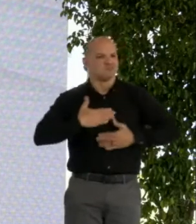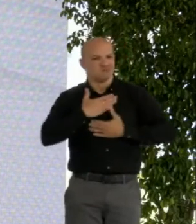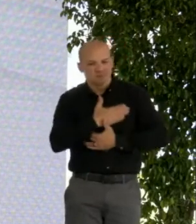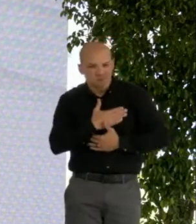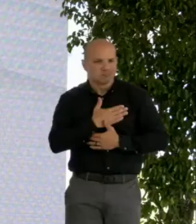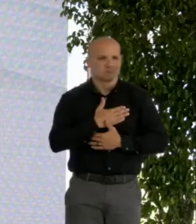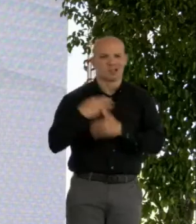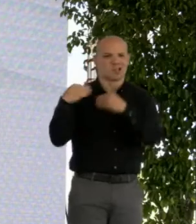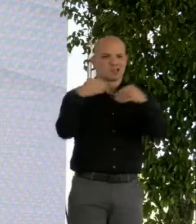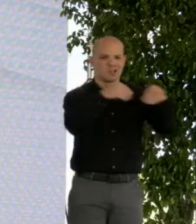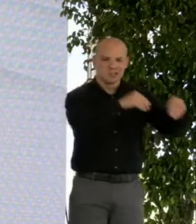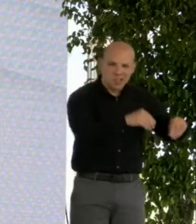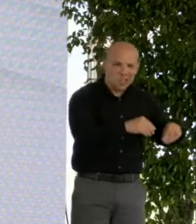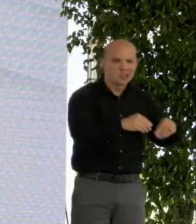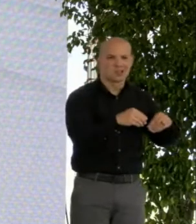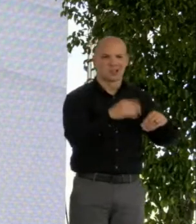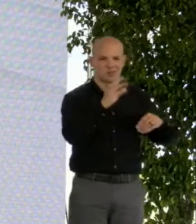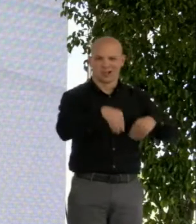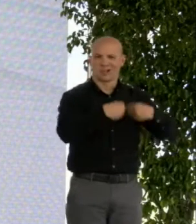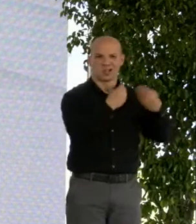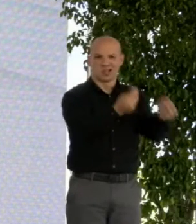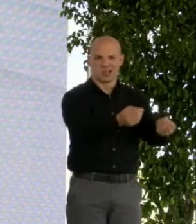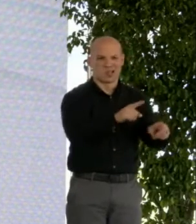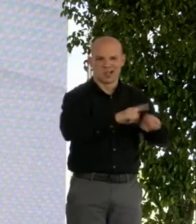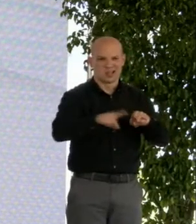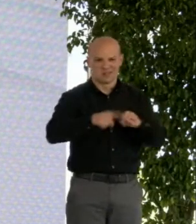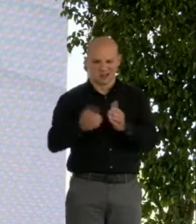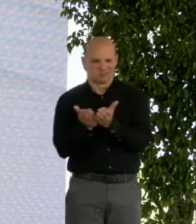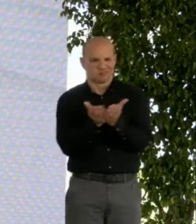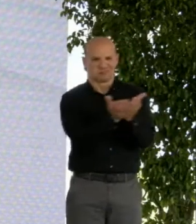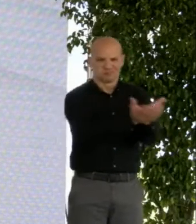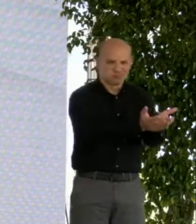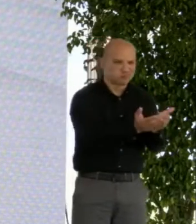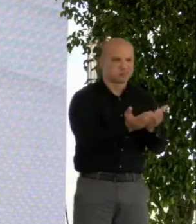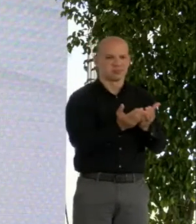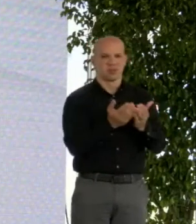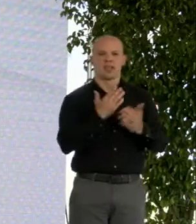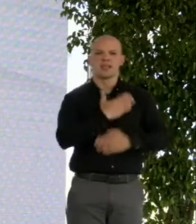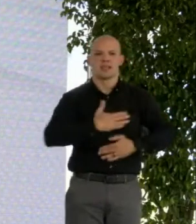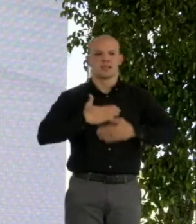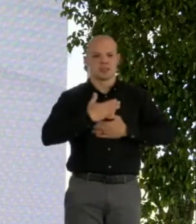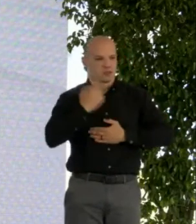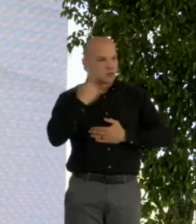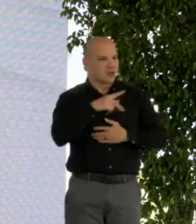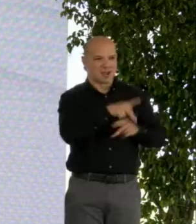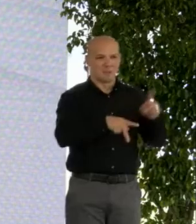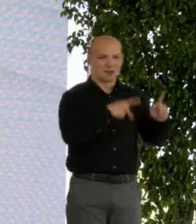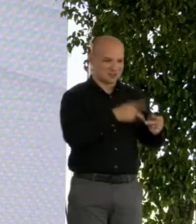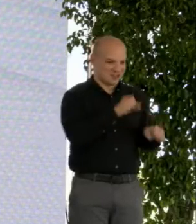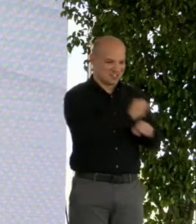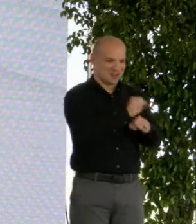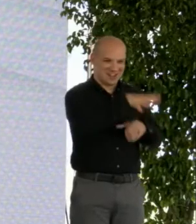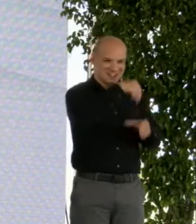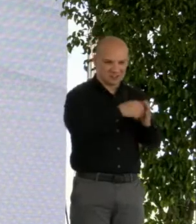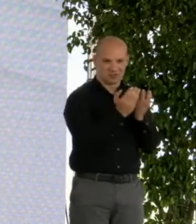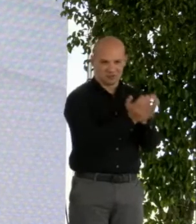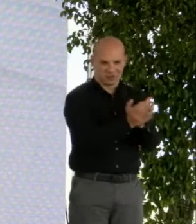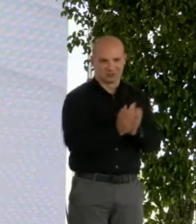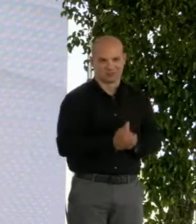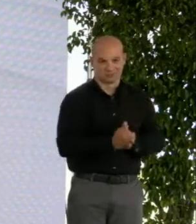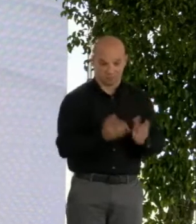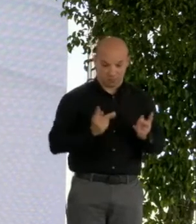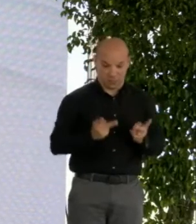venta, tiendas de provisiones para las embarcaciones y entretenimiento para la tripulación. Las